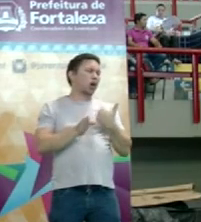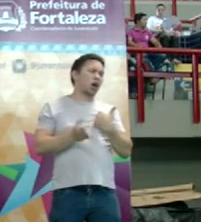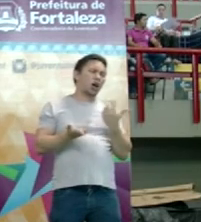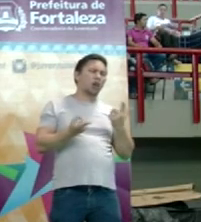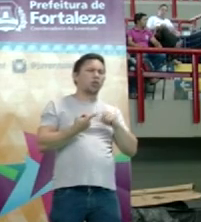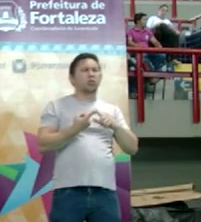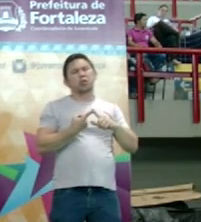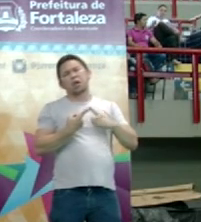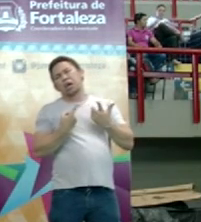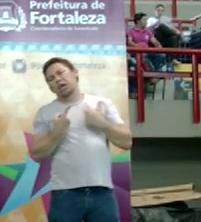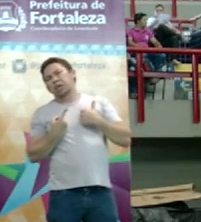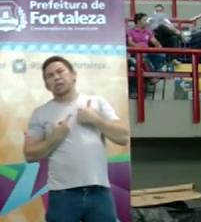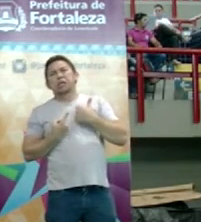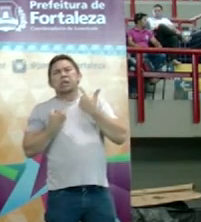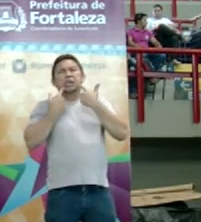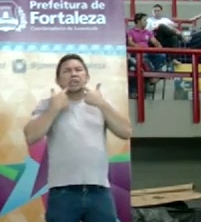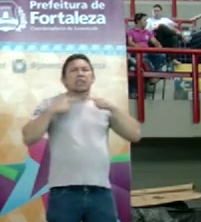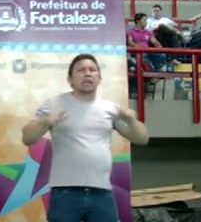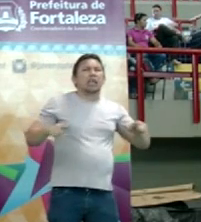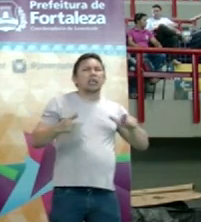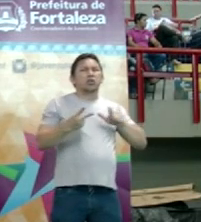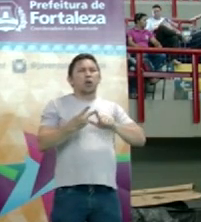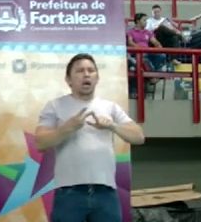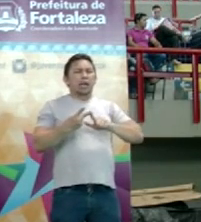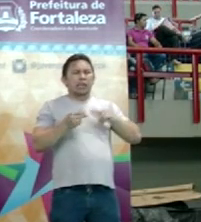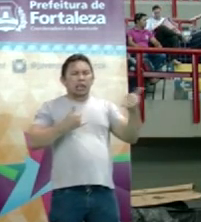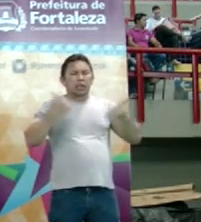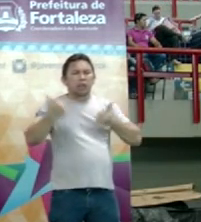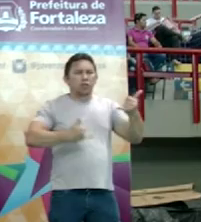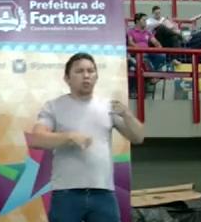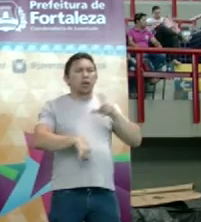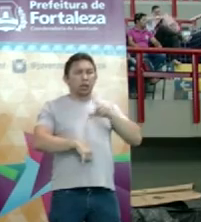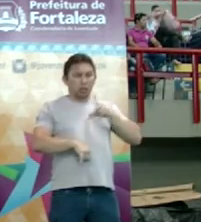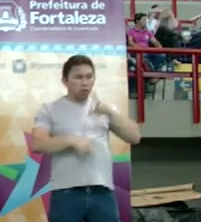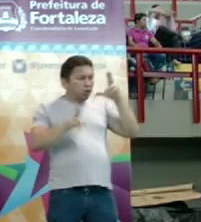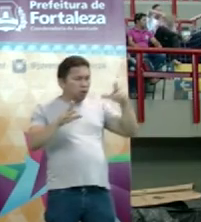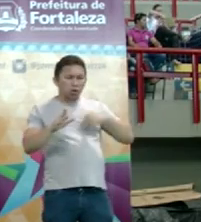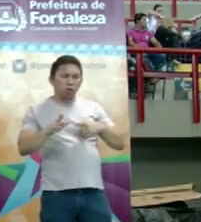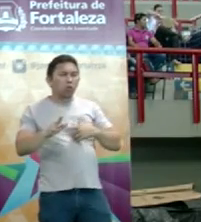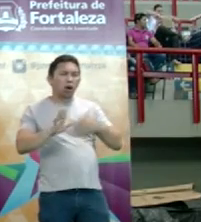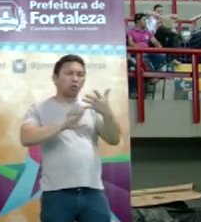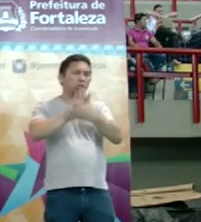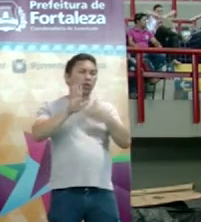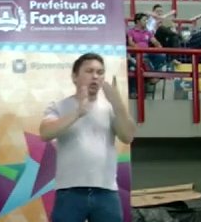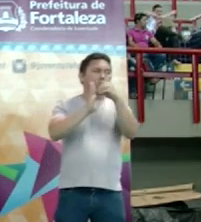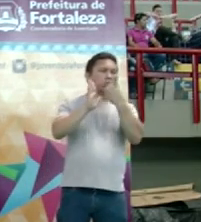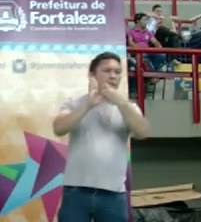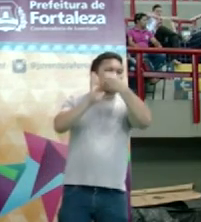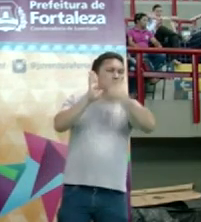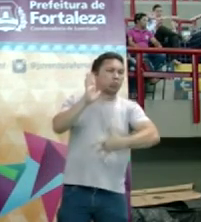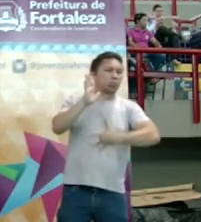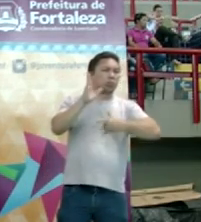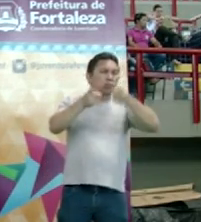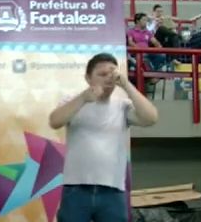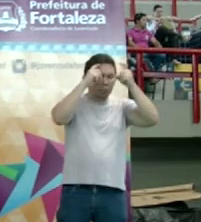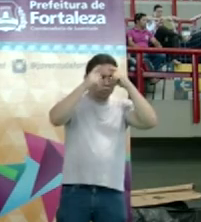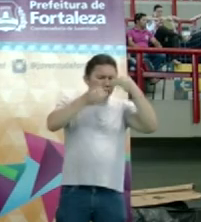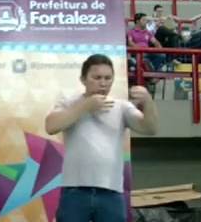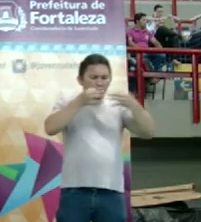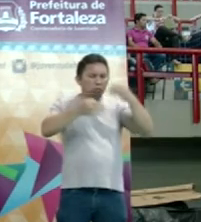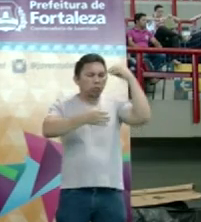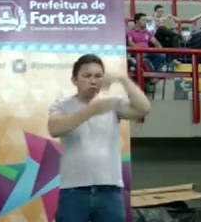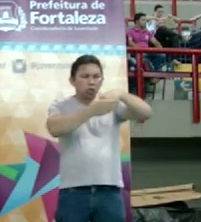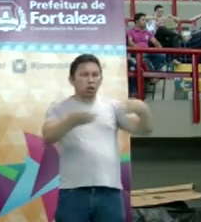da formatação que uma notícia tem. Da mesma maneira, um texto dissertativo argumentativo tem esse modelo